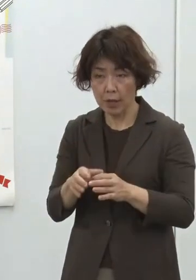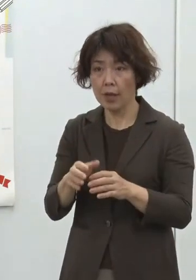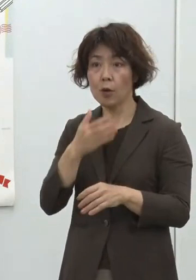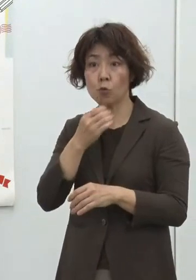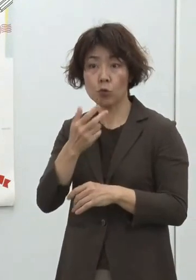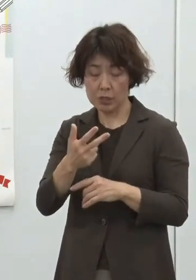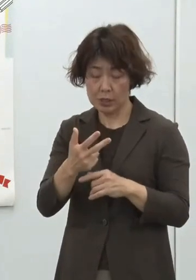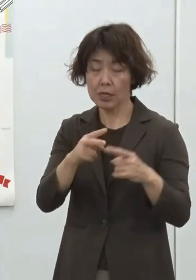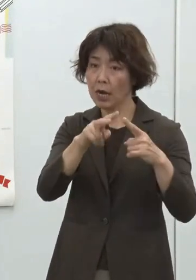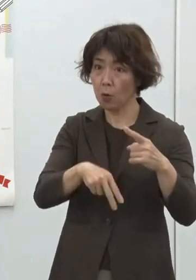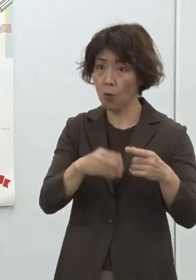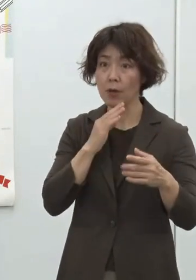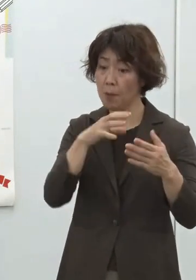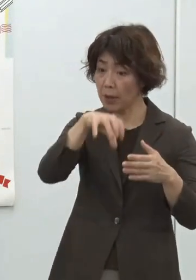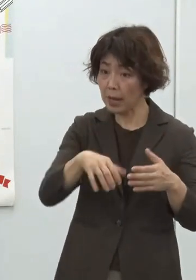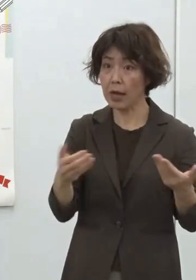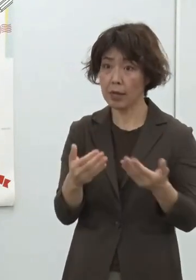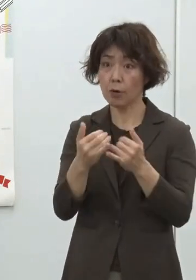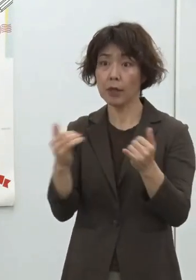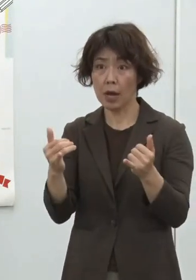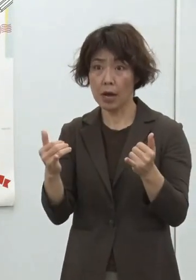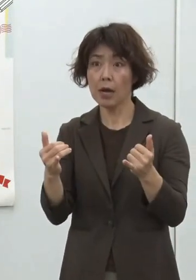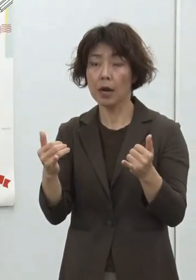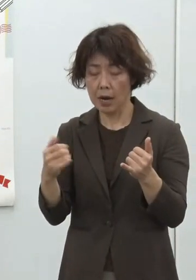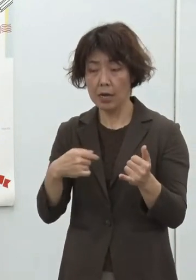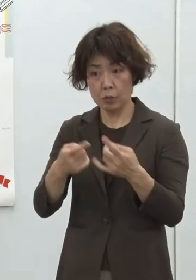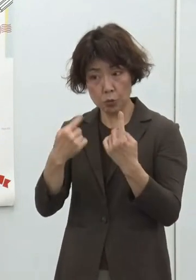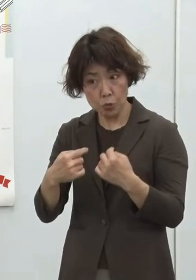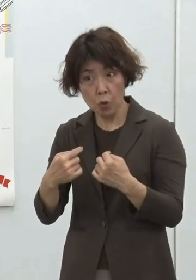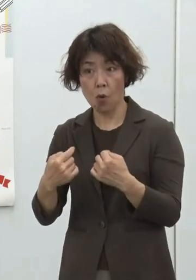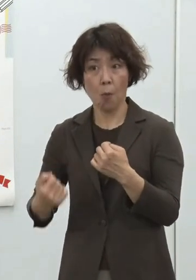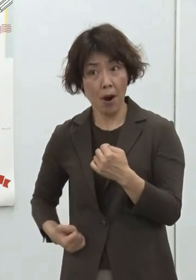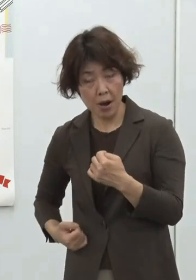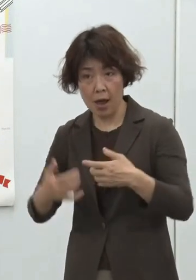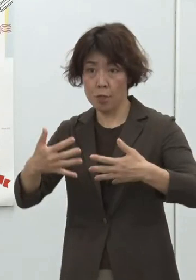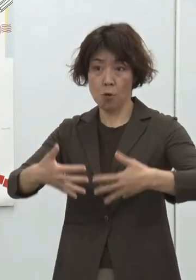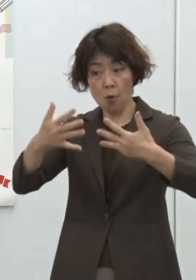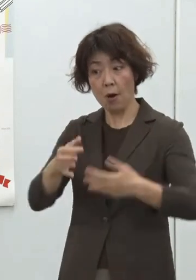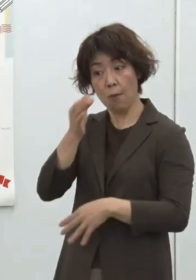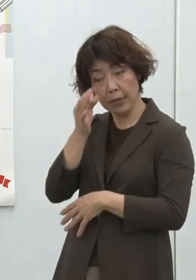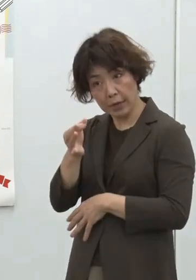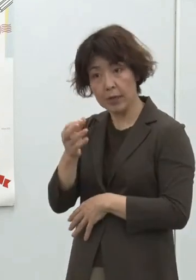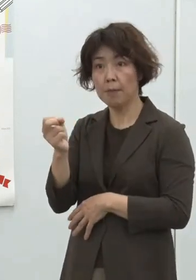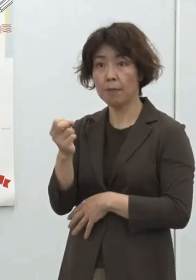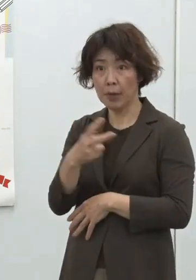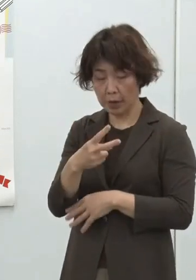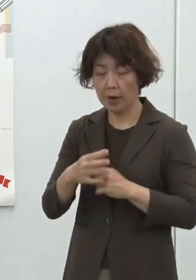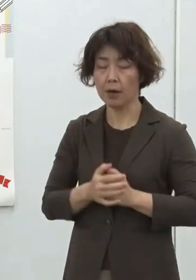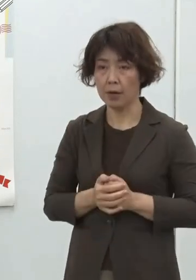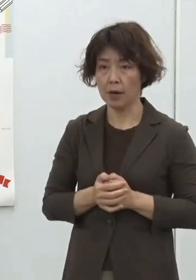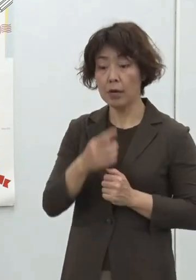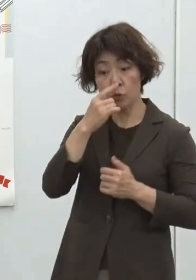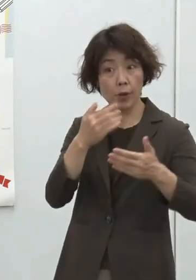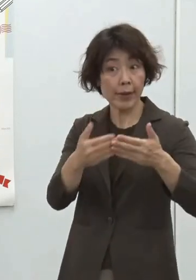介護の現場で働いておられる方がですね、ご自身の漫画や動画をもし見たりですね、また自分が